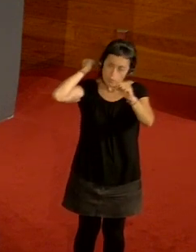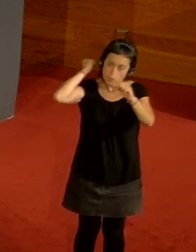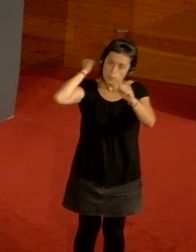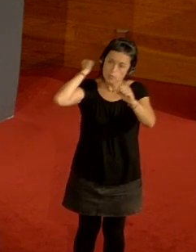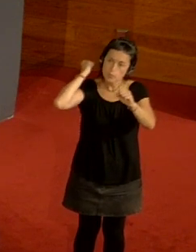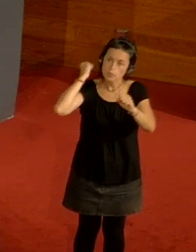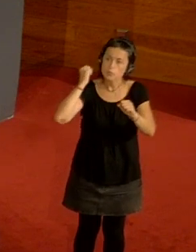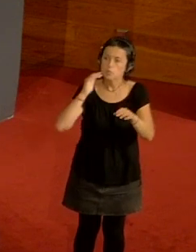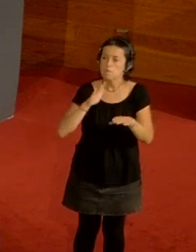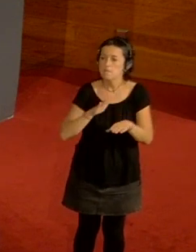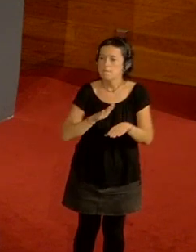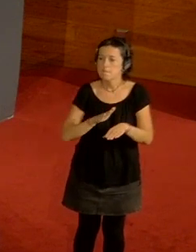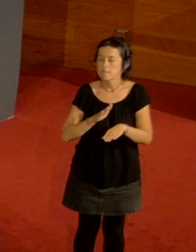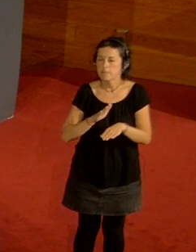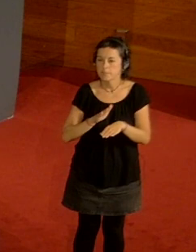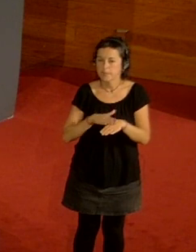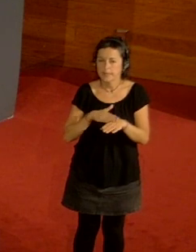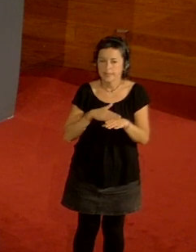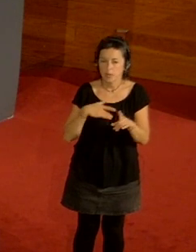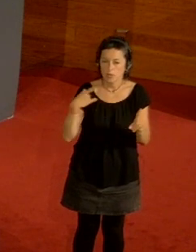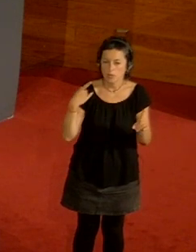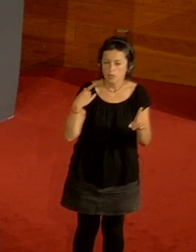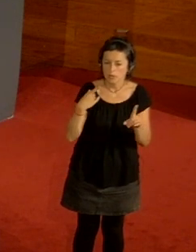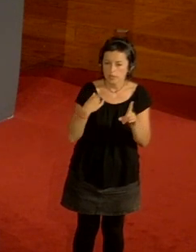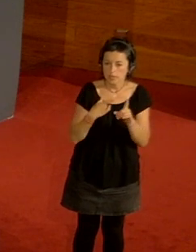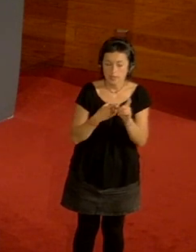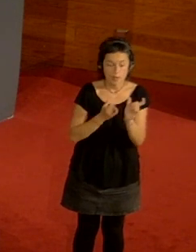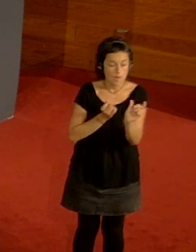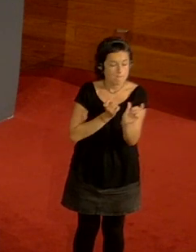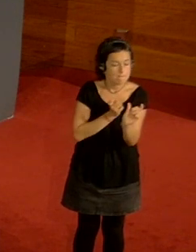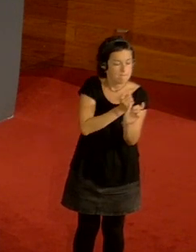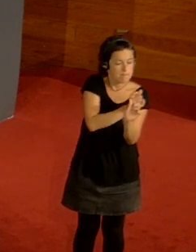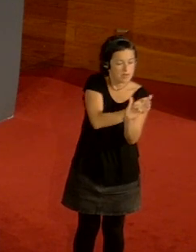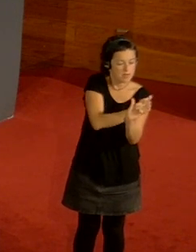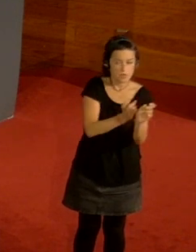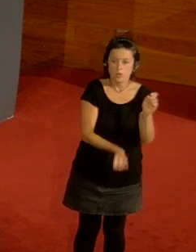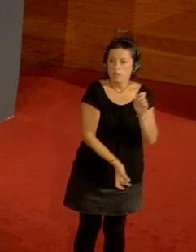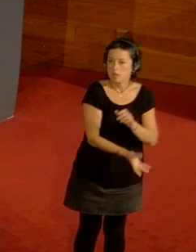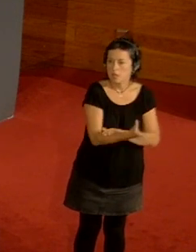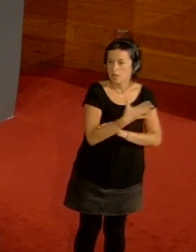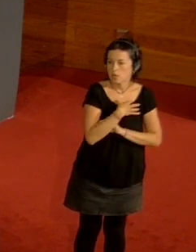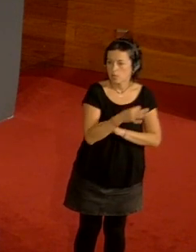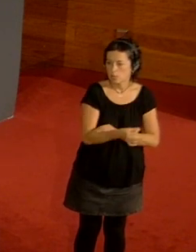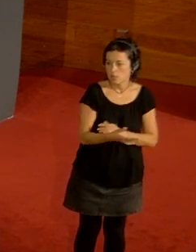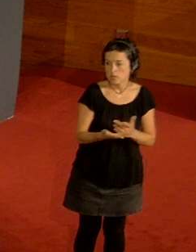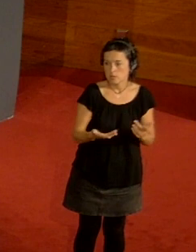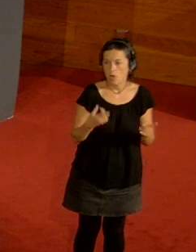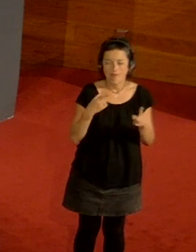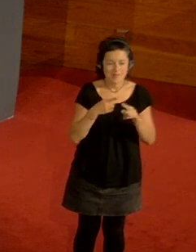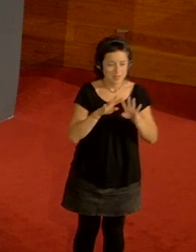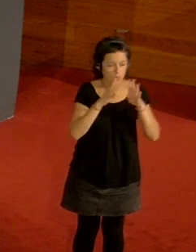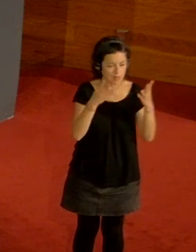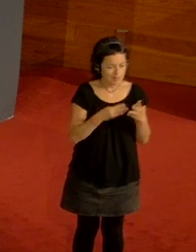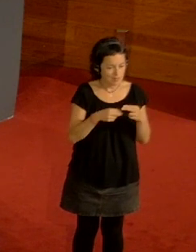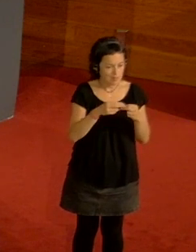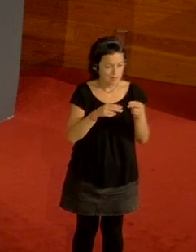para para crear prefijos entiendo no para para articular la red de otras muchas maneras eso se puede hacer y